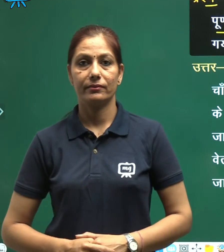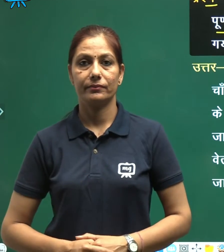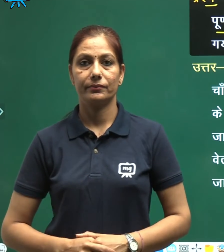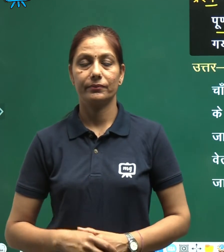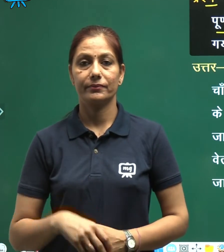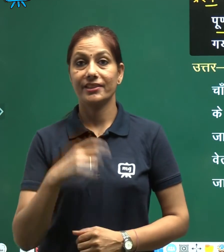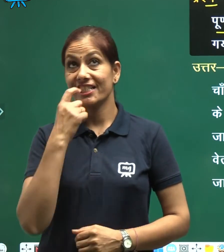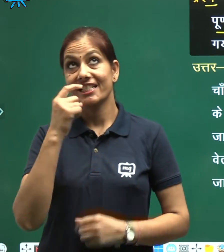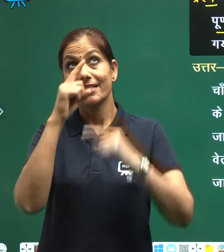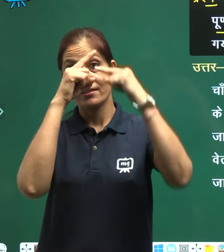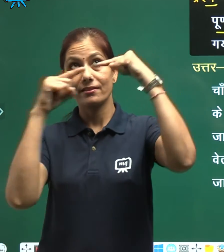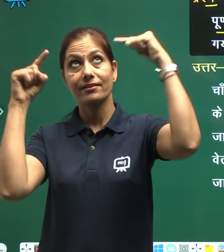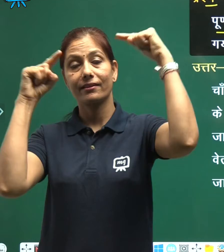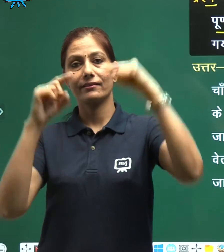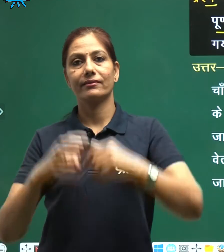चांद